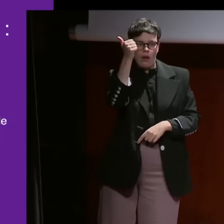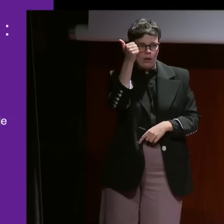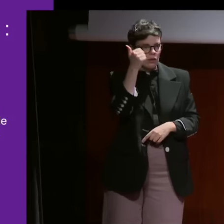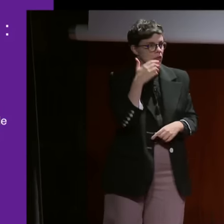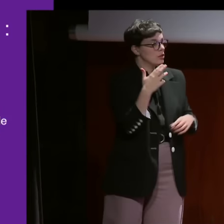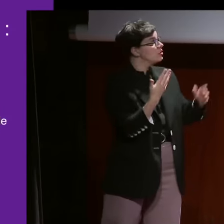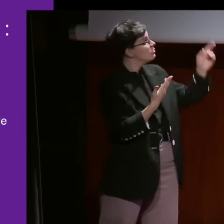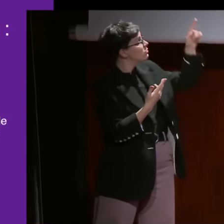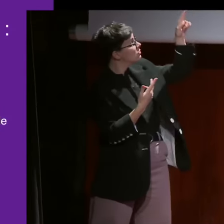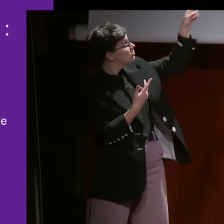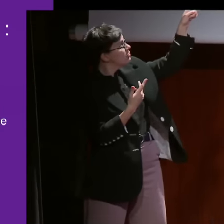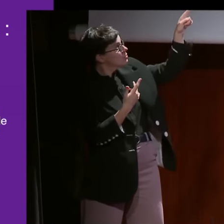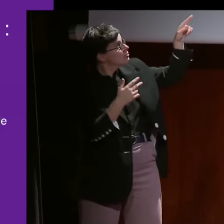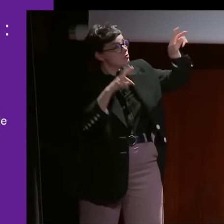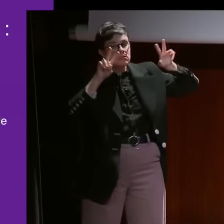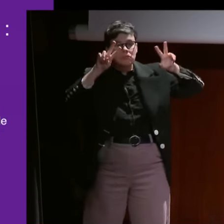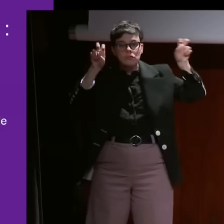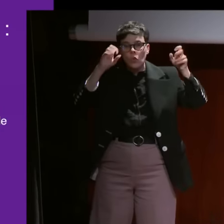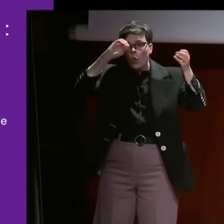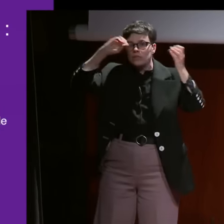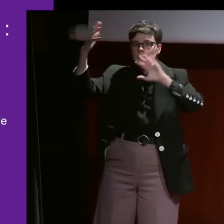alors la raison principale,